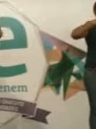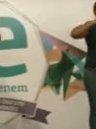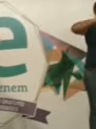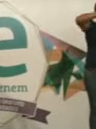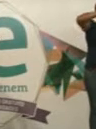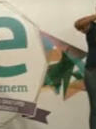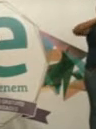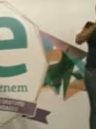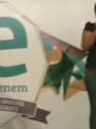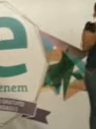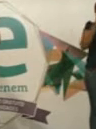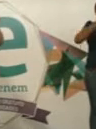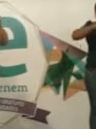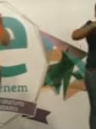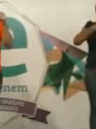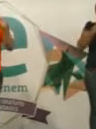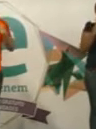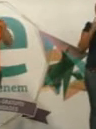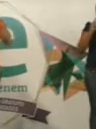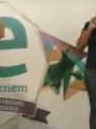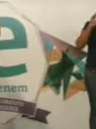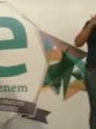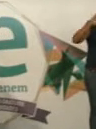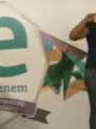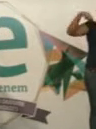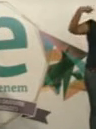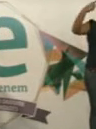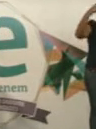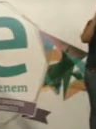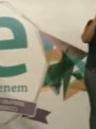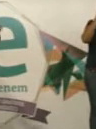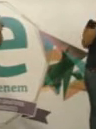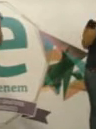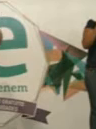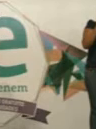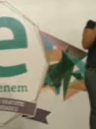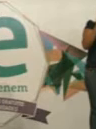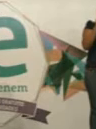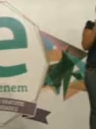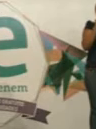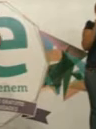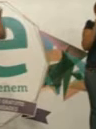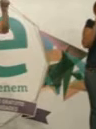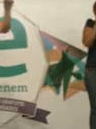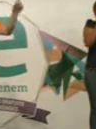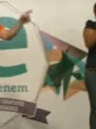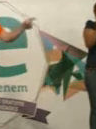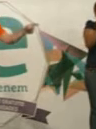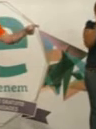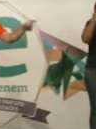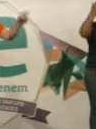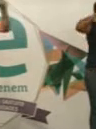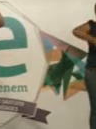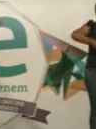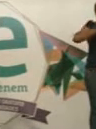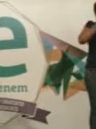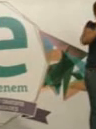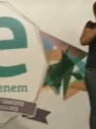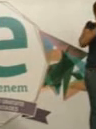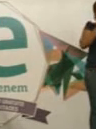no Brasil. E aí é muito provável que lá o Enem, que o vestibular, compare o Brasil de 50